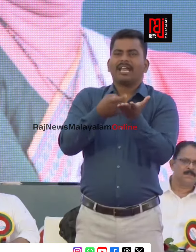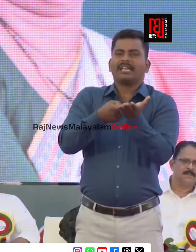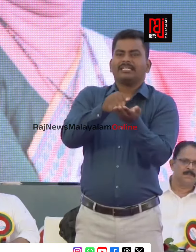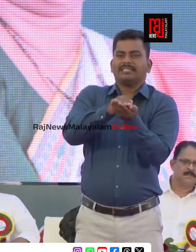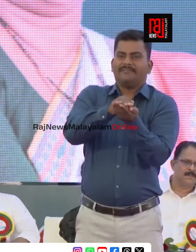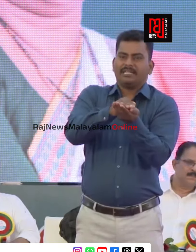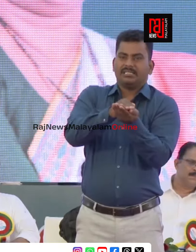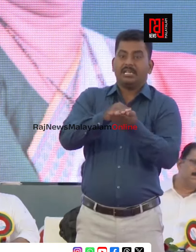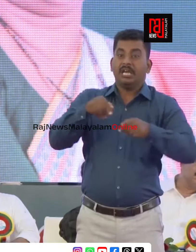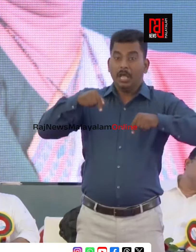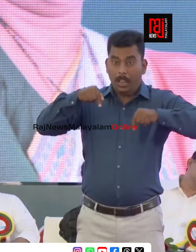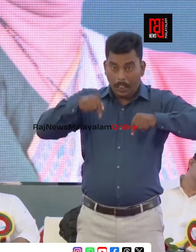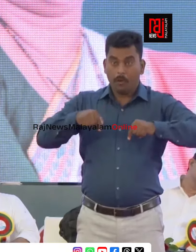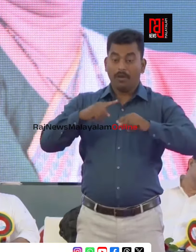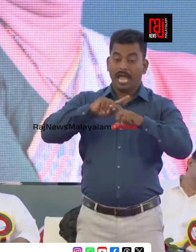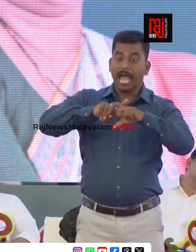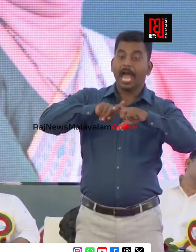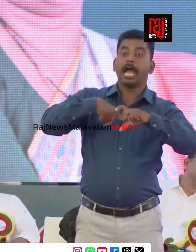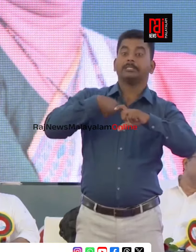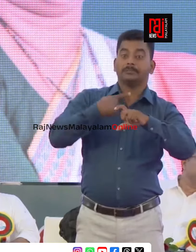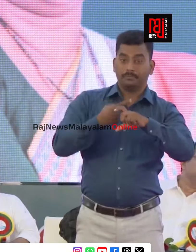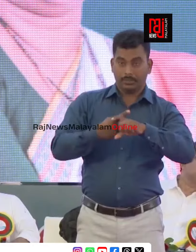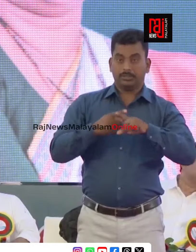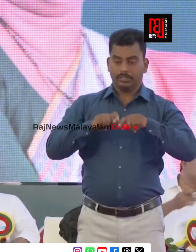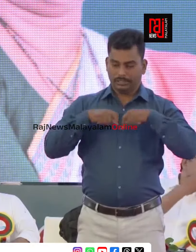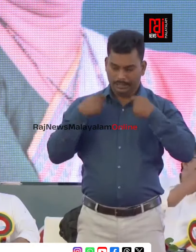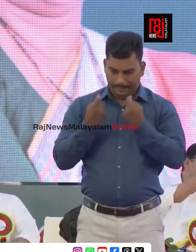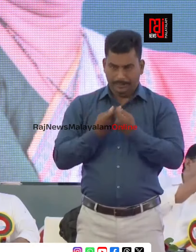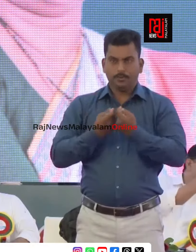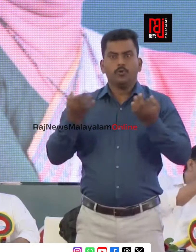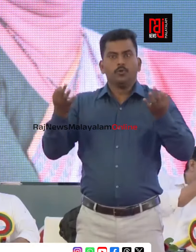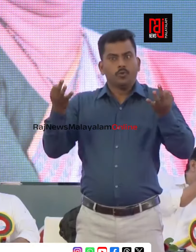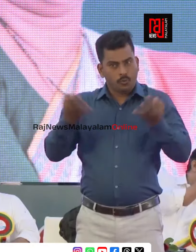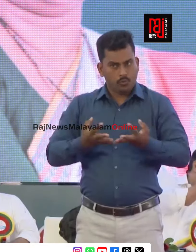രൂപീകരിച്ചിരുന്നു. അതിൻ്റെ ശുപാർശകളുടെ അടിസ്ഥാനത്തിൽ